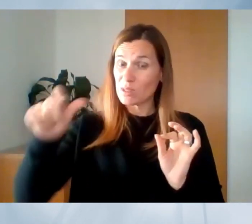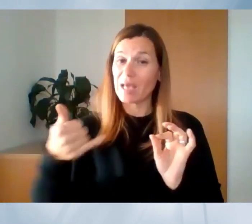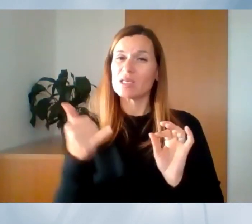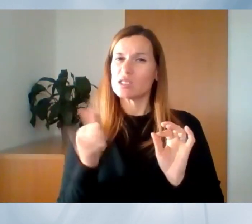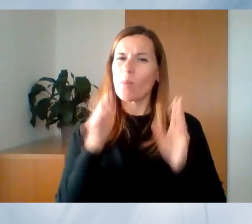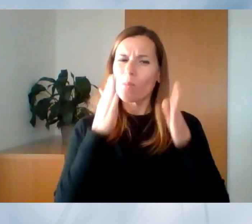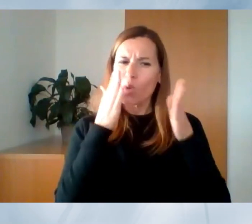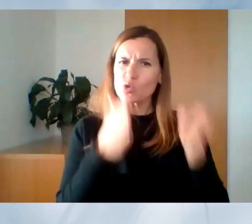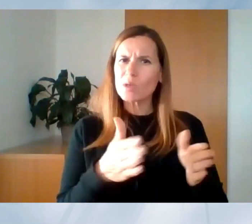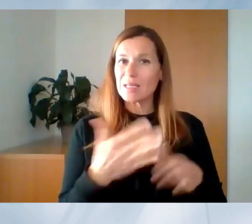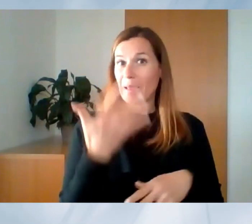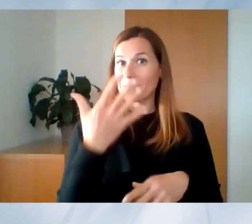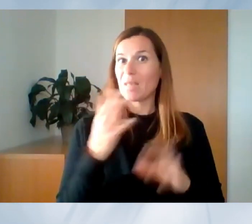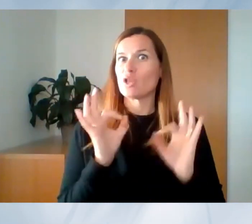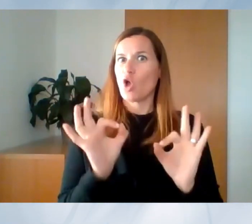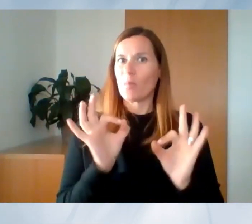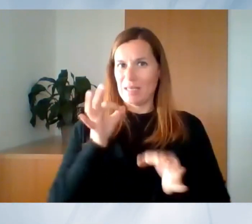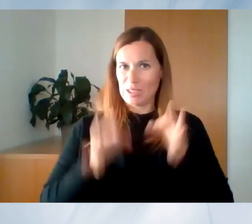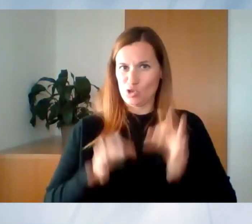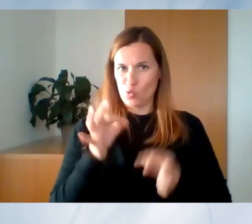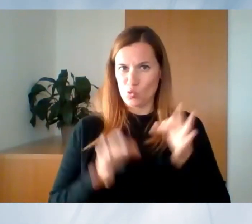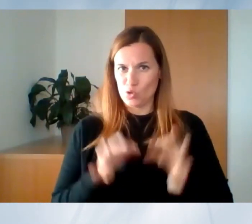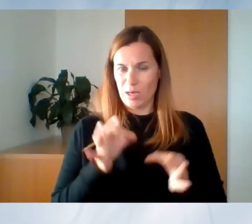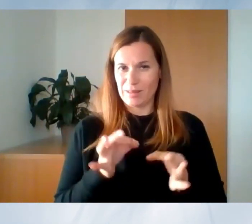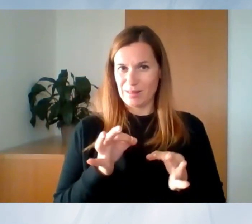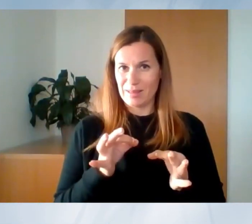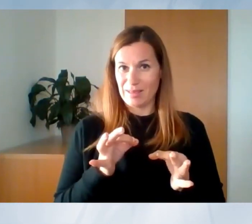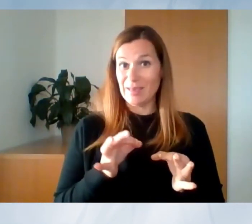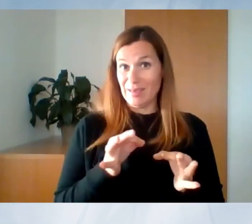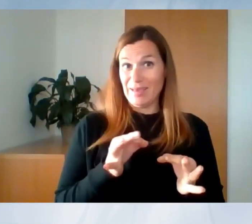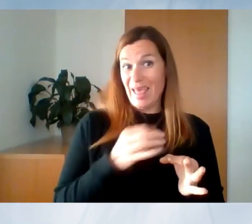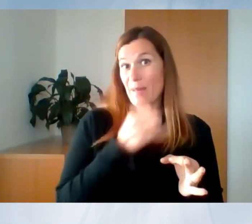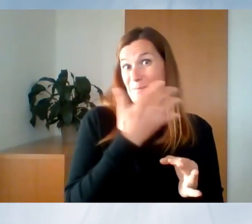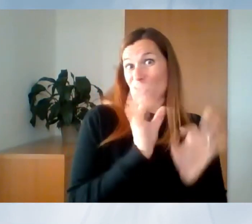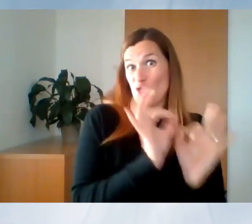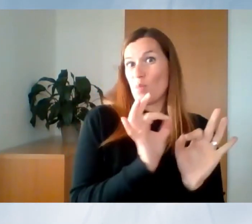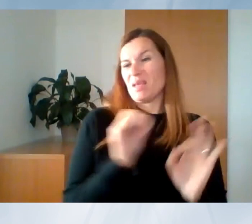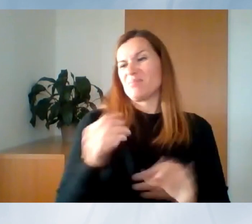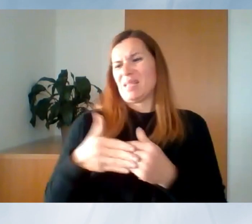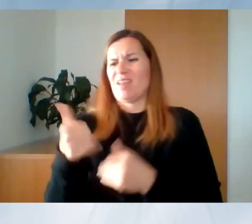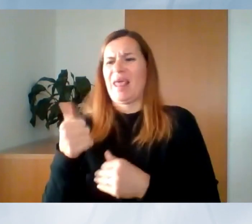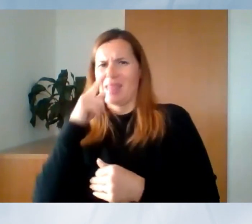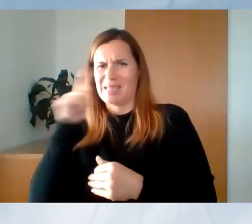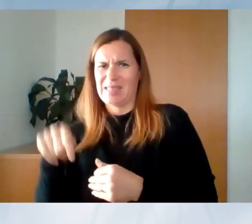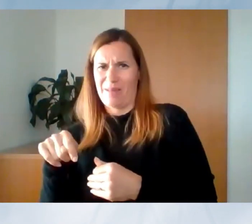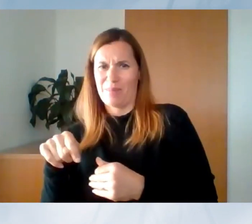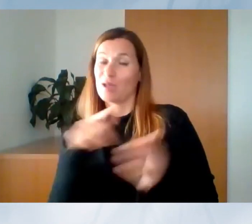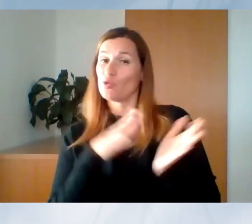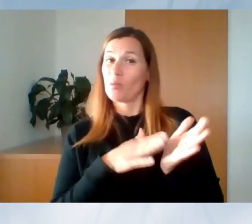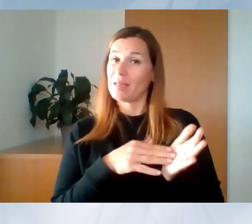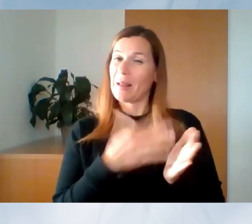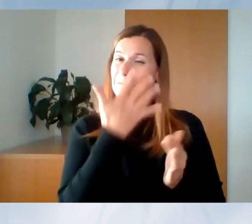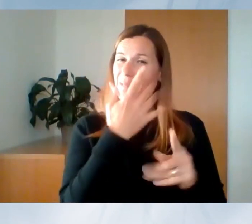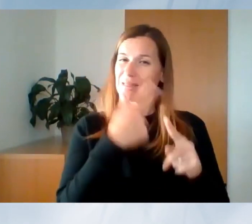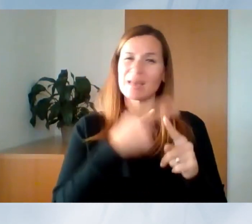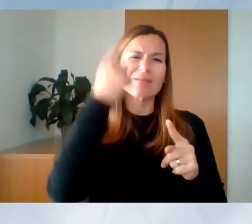so pozorni na 5 dobrih izkušenj, na 1 slabo. To pa pomeni, da